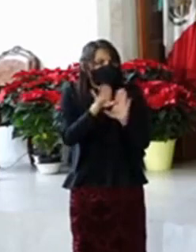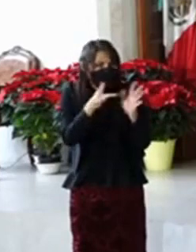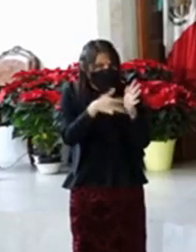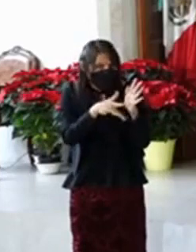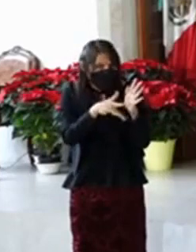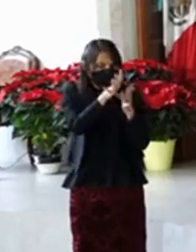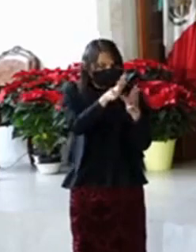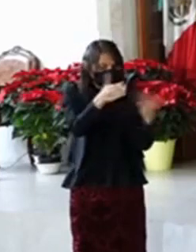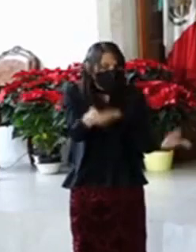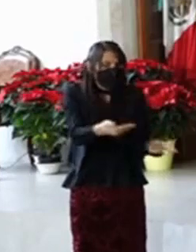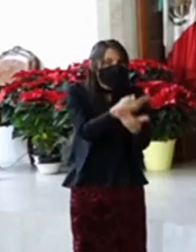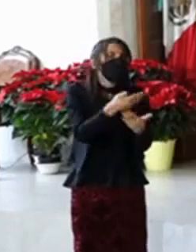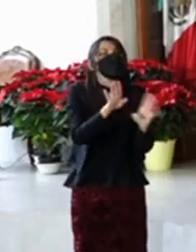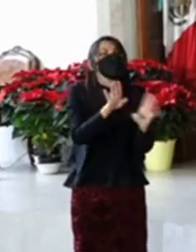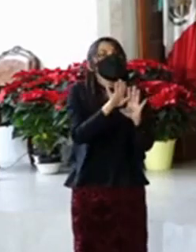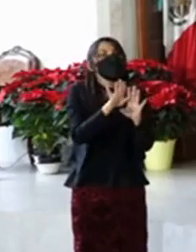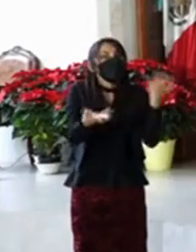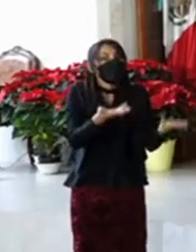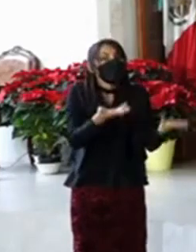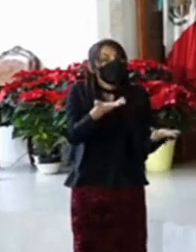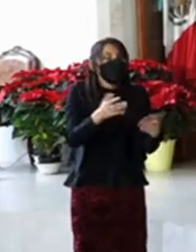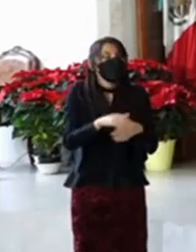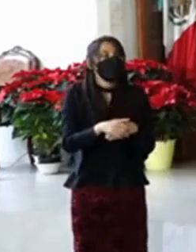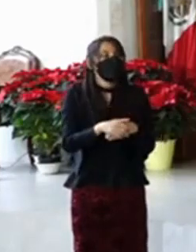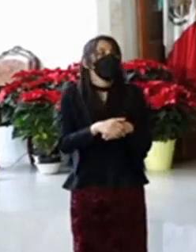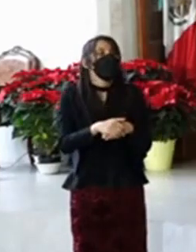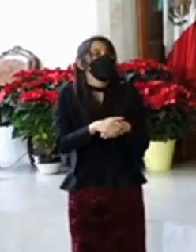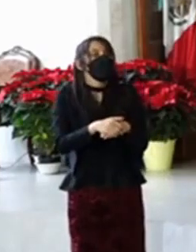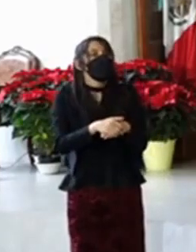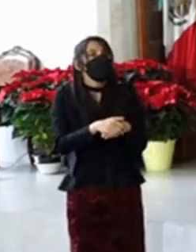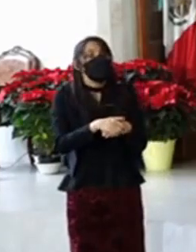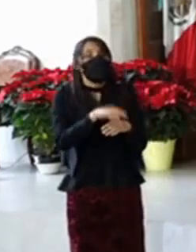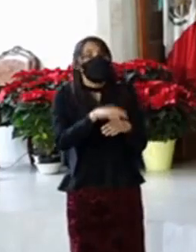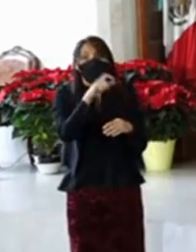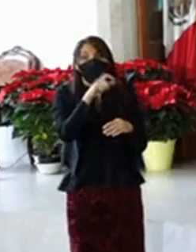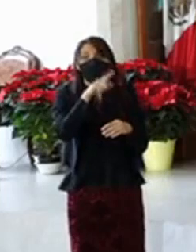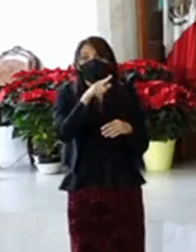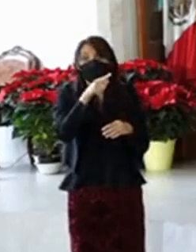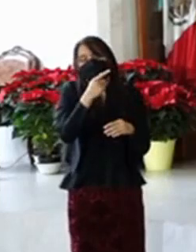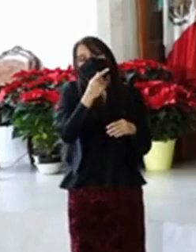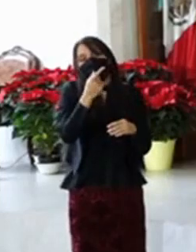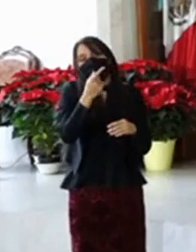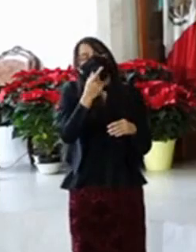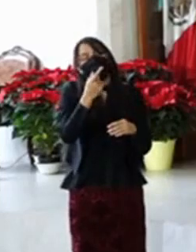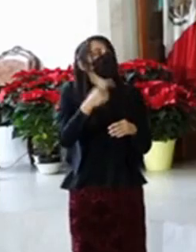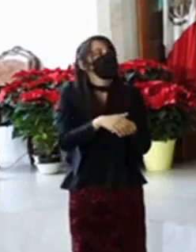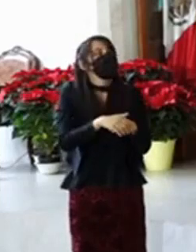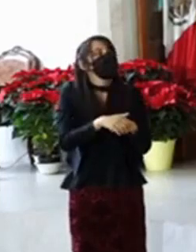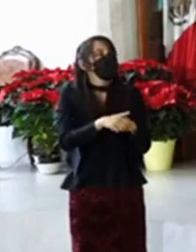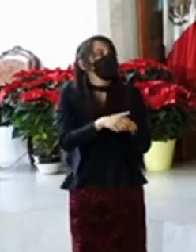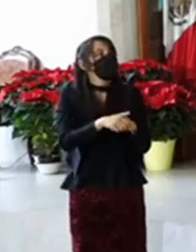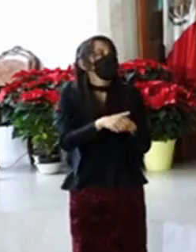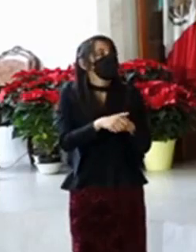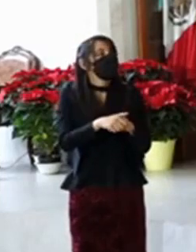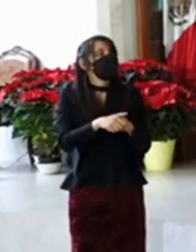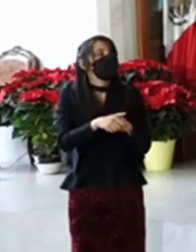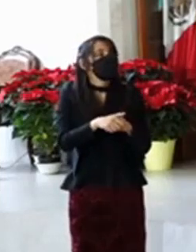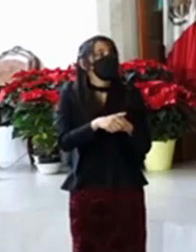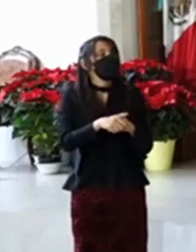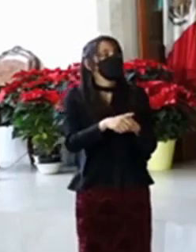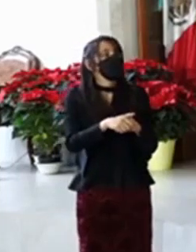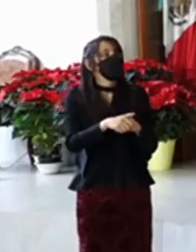cierto, se hacía hijo de Dios, pero también eso es cierto, porque el Señor Jesús